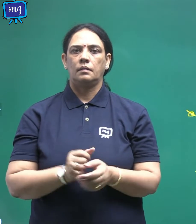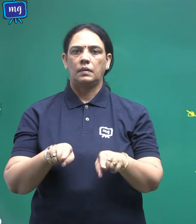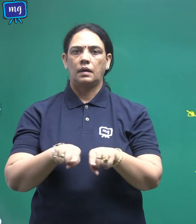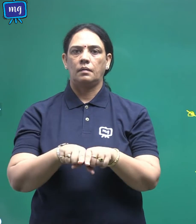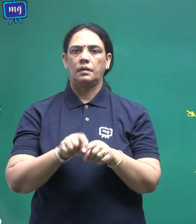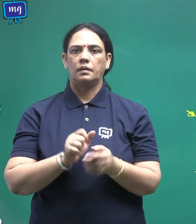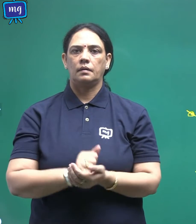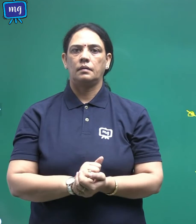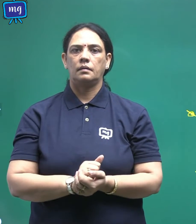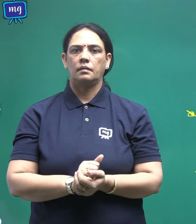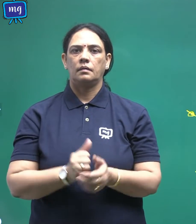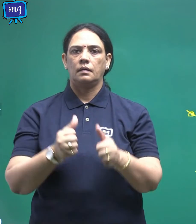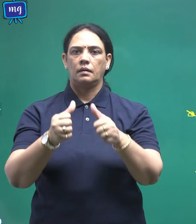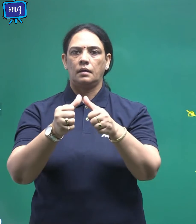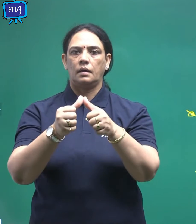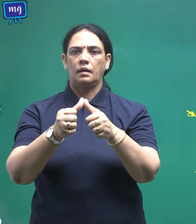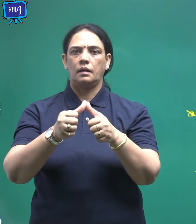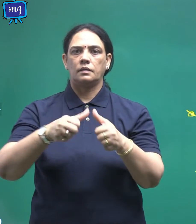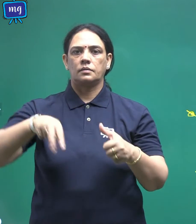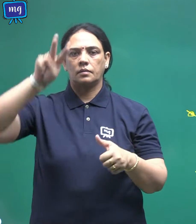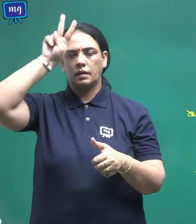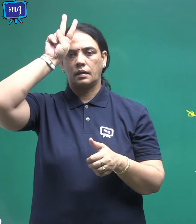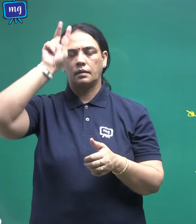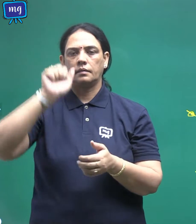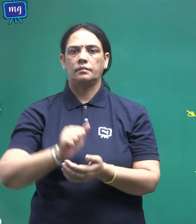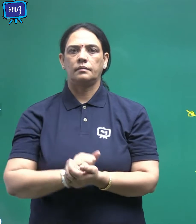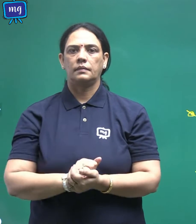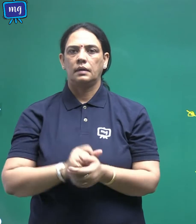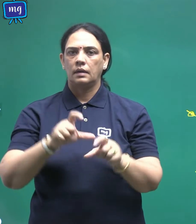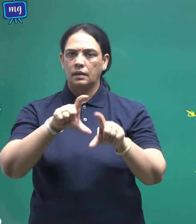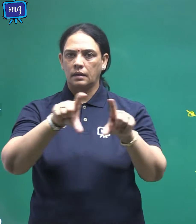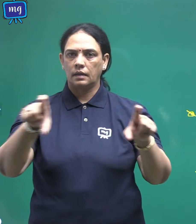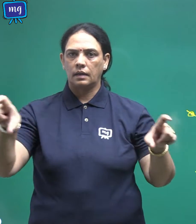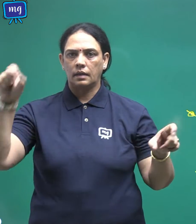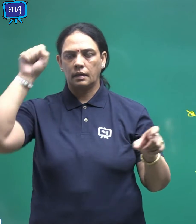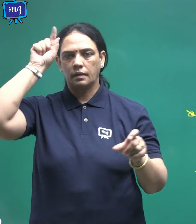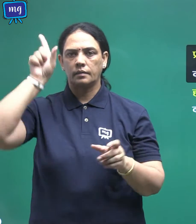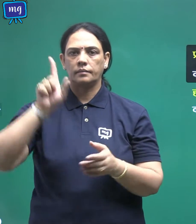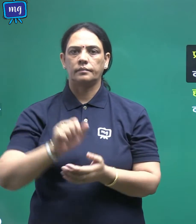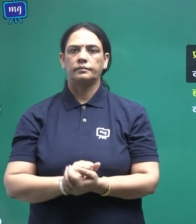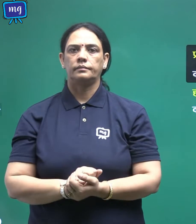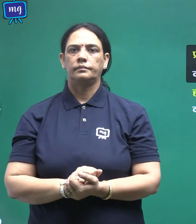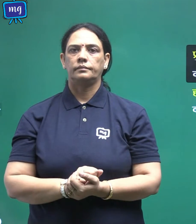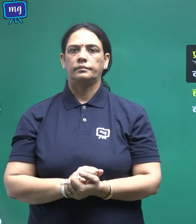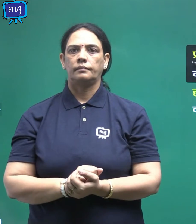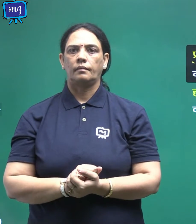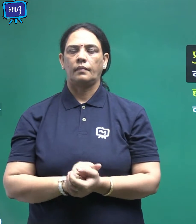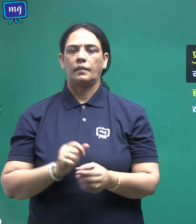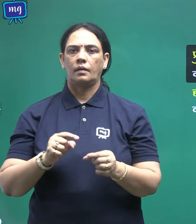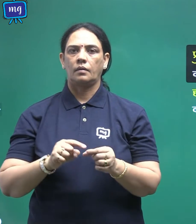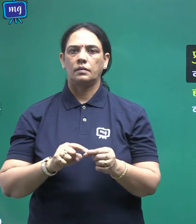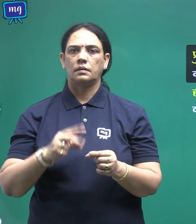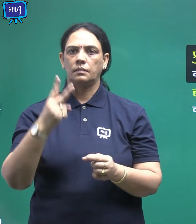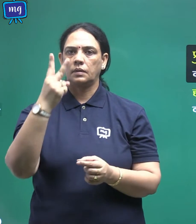बराबर a स्क्वायर। समझ आ गया? प्रश्न नंबर